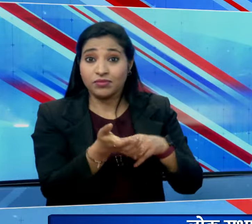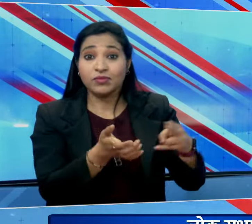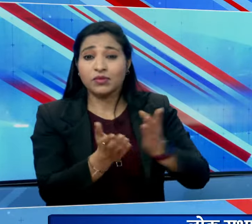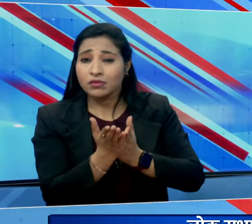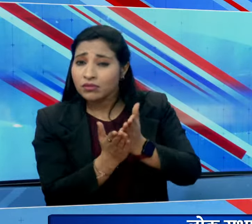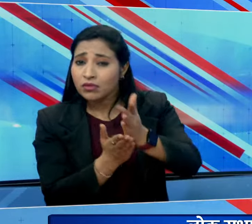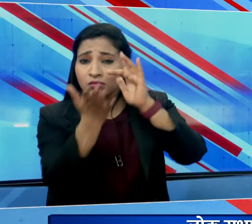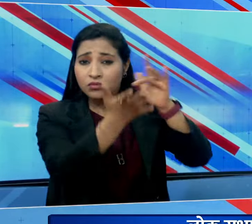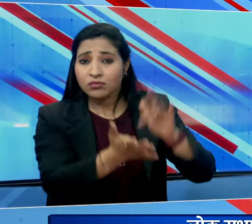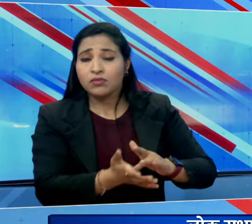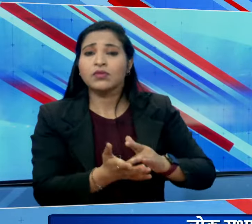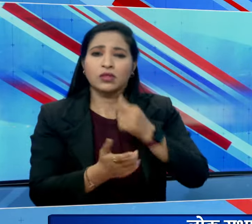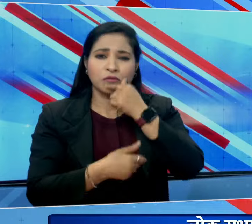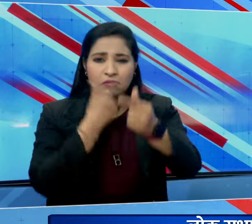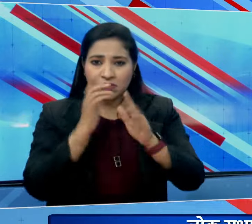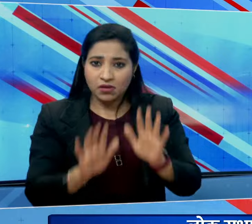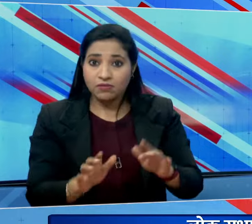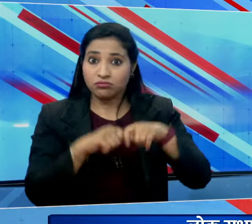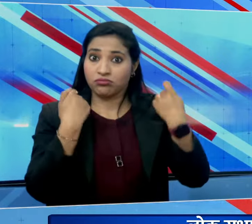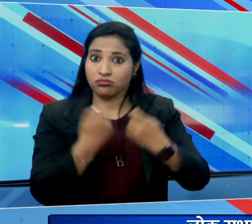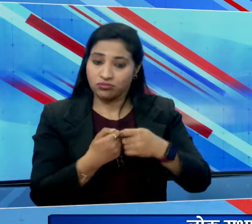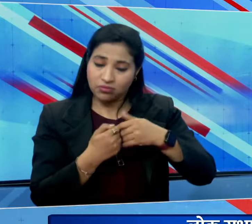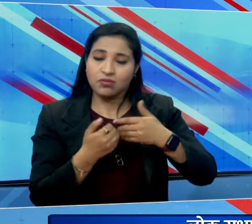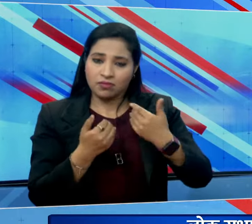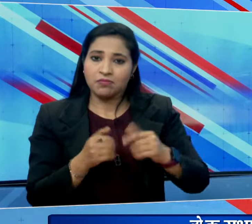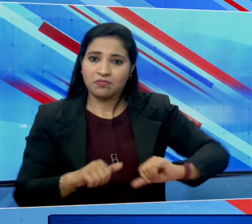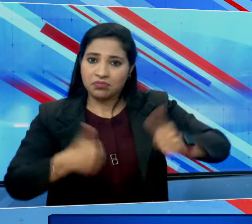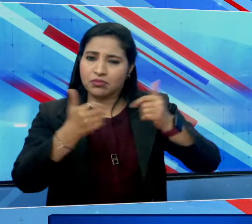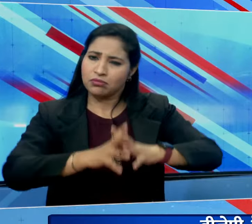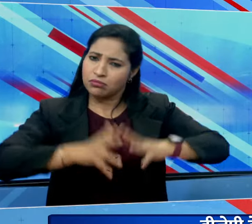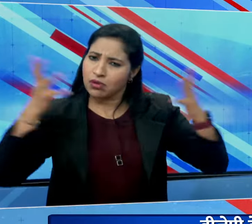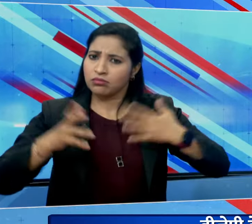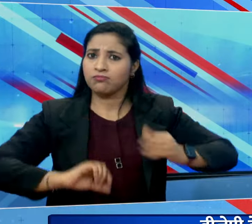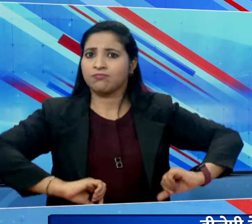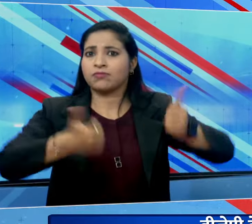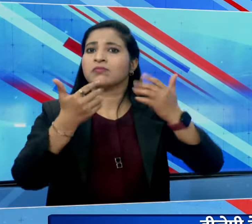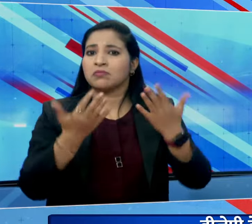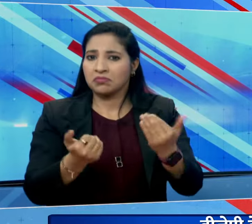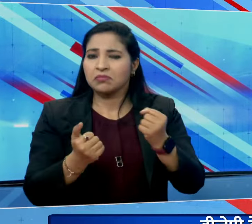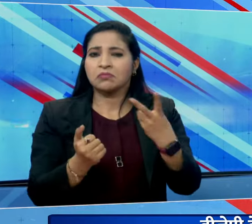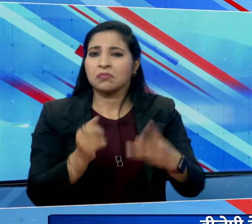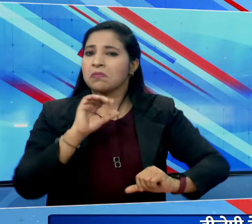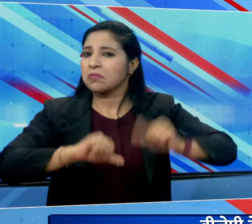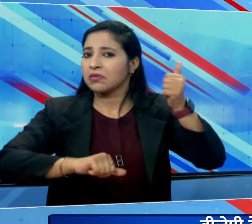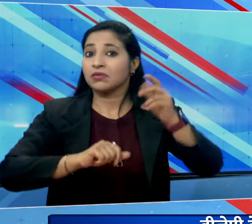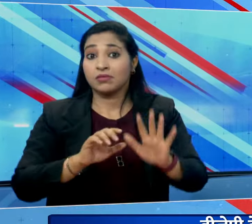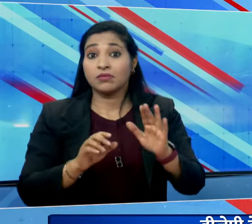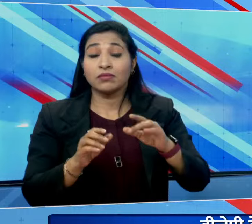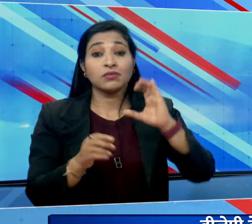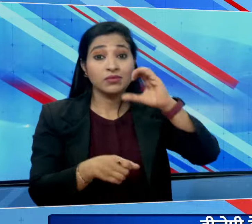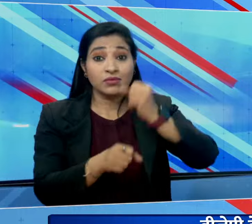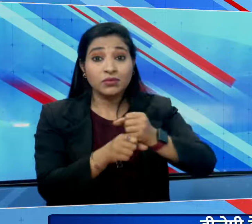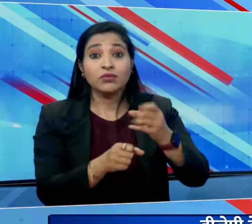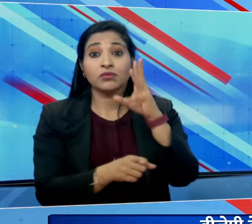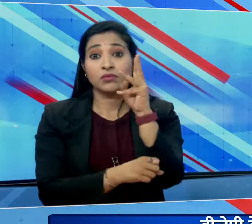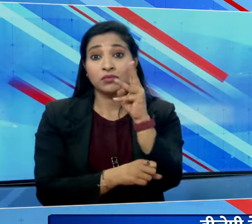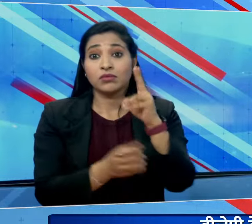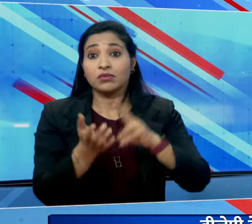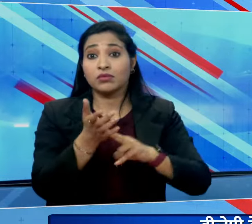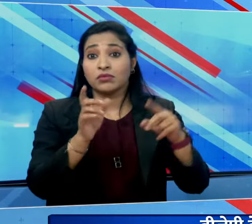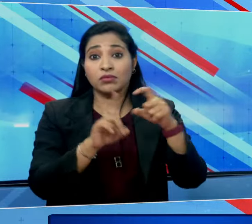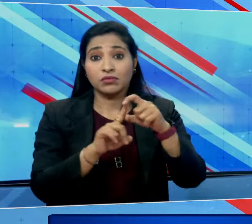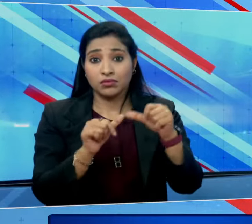जगह यह दावा कर रहे हैं कि उनकी पार्टी इस बार भी बड़े अंतर से जीत दर्ज करेगी और केंद्र में तीसरी बार एनडीए